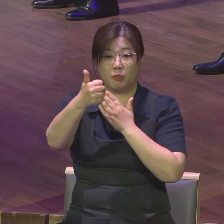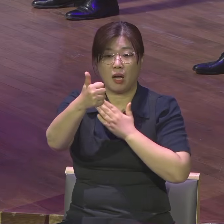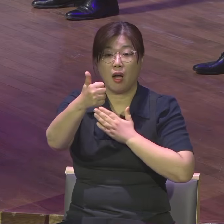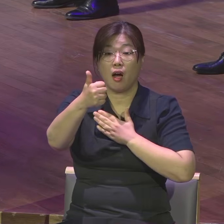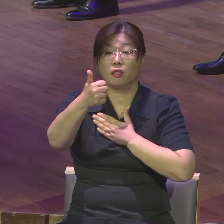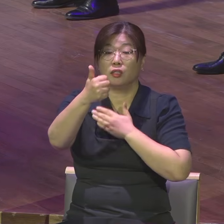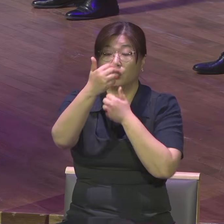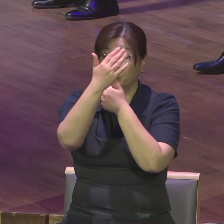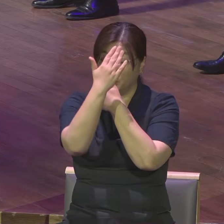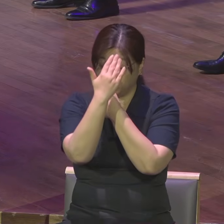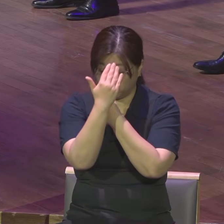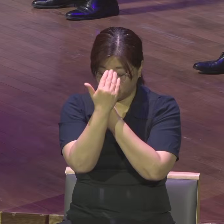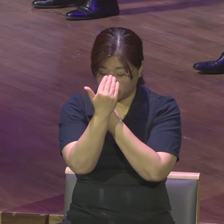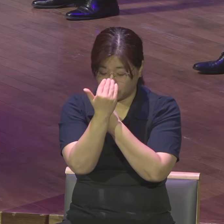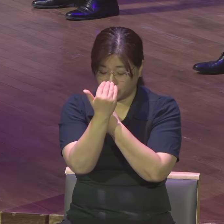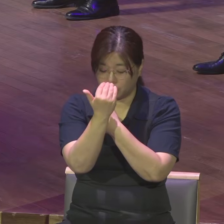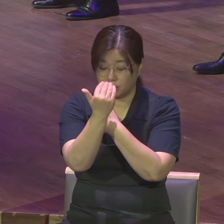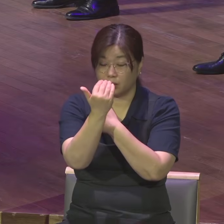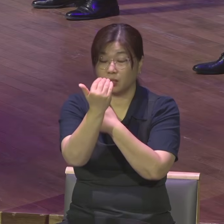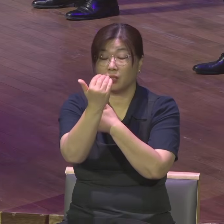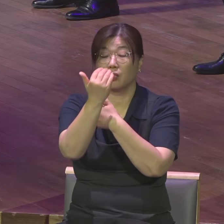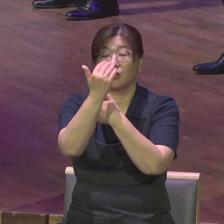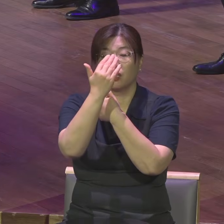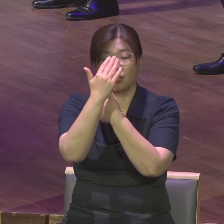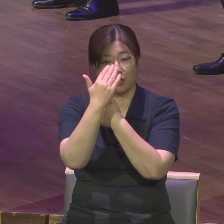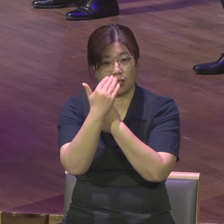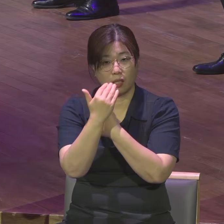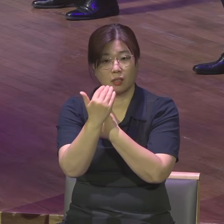주님 나를 부르시니